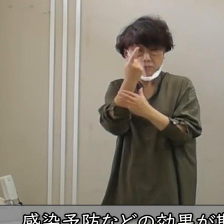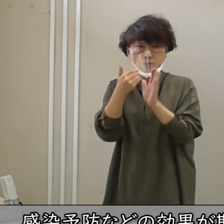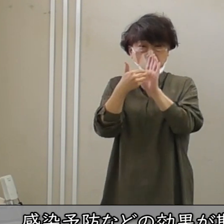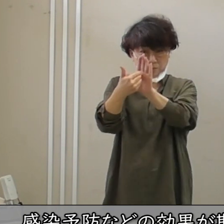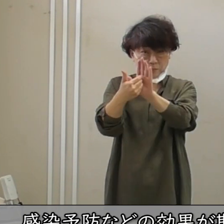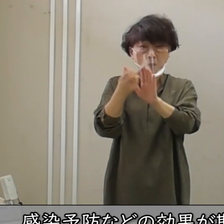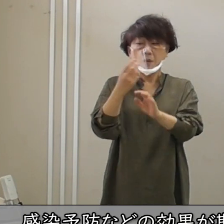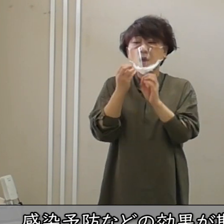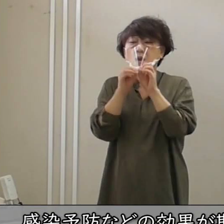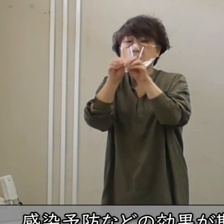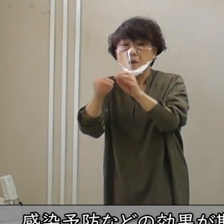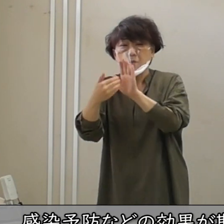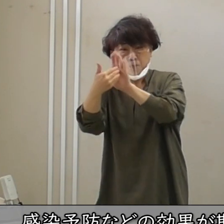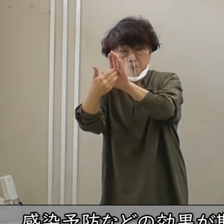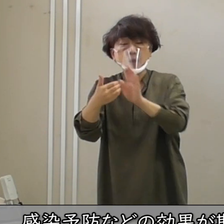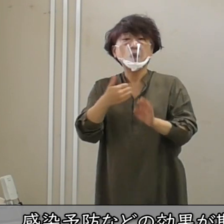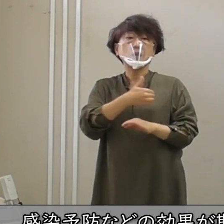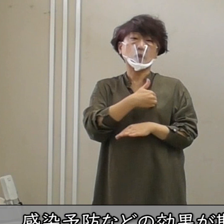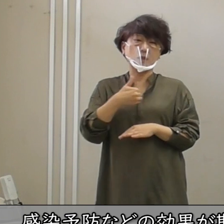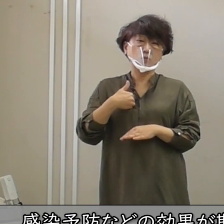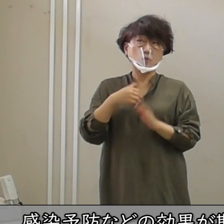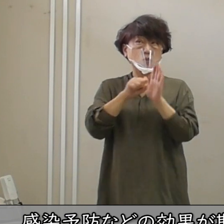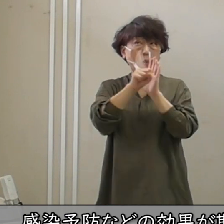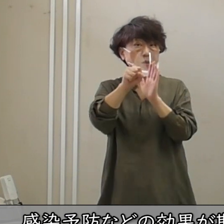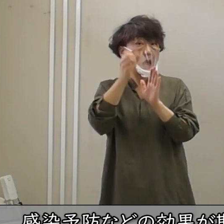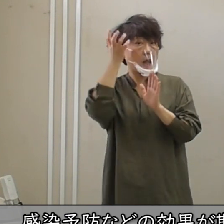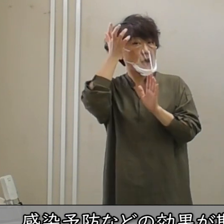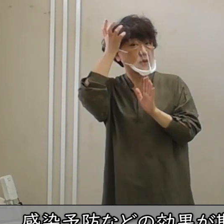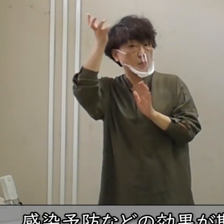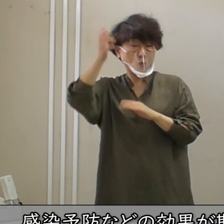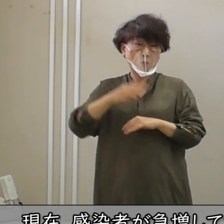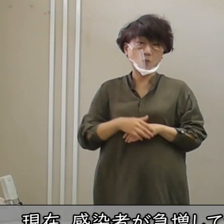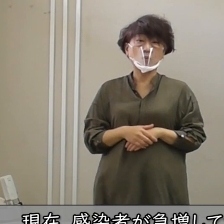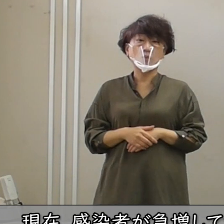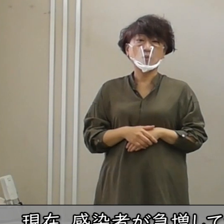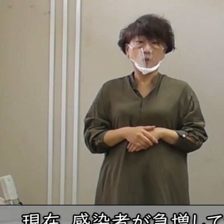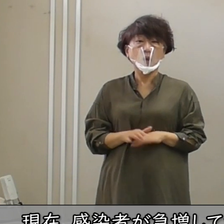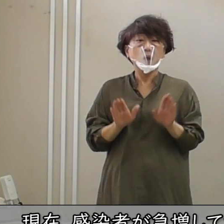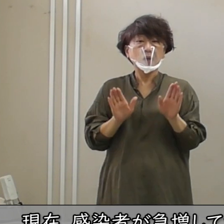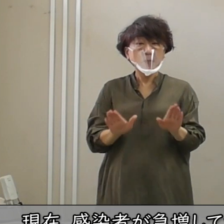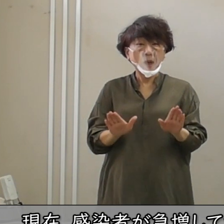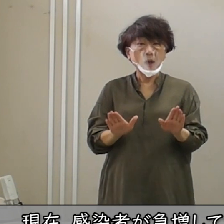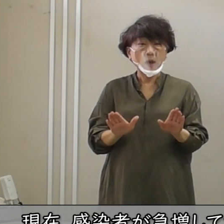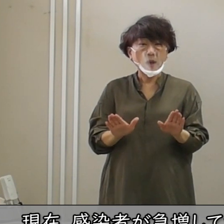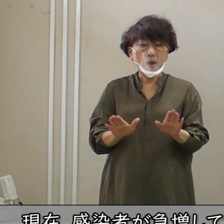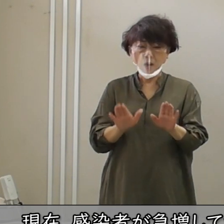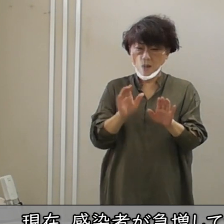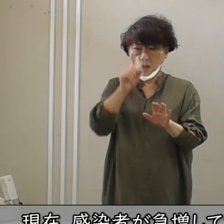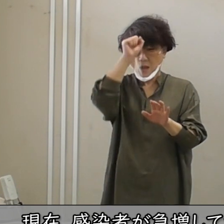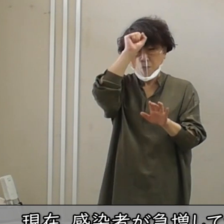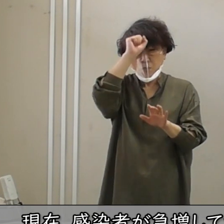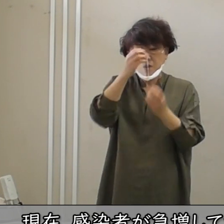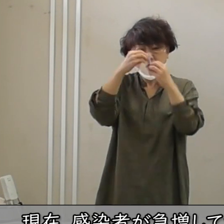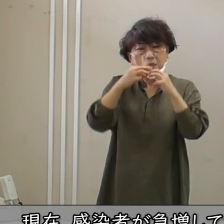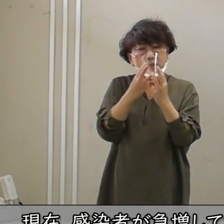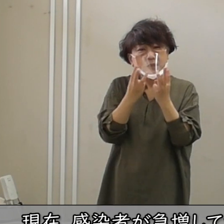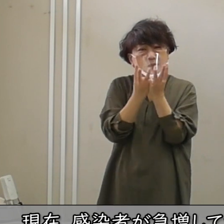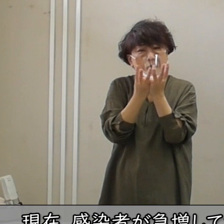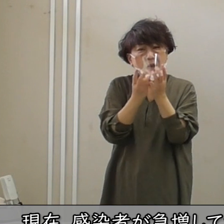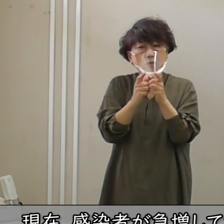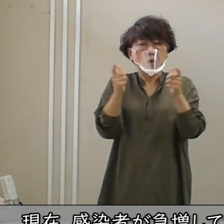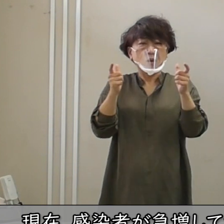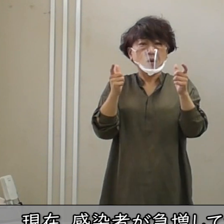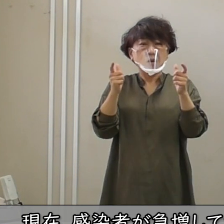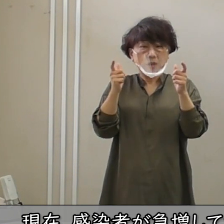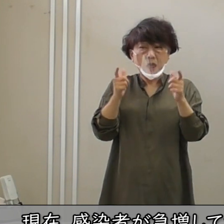感染予防などの効果が期待されております。現在感染者が急増しており今年の冬